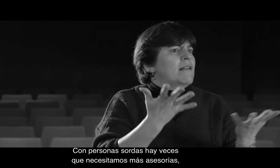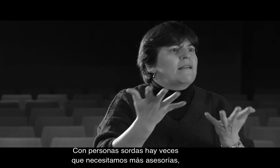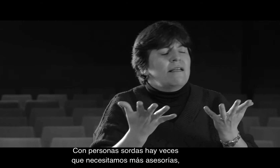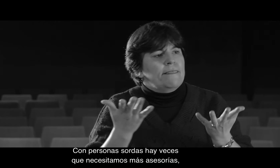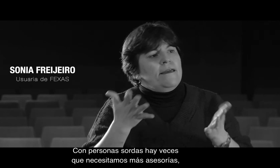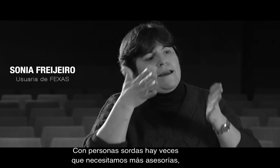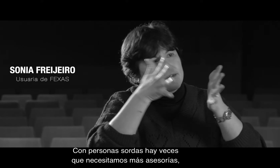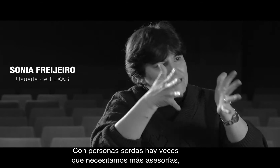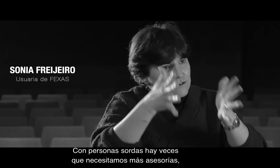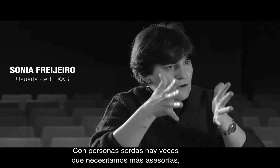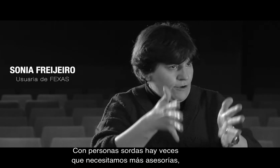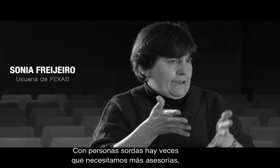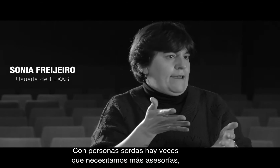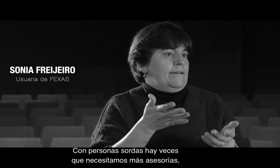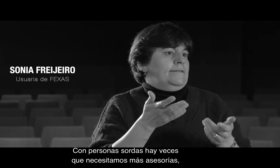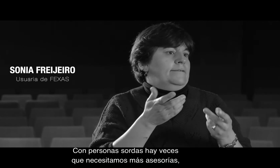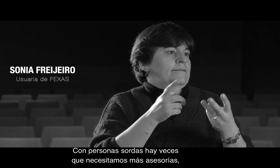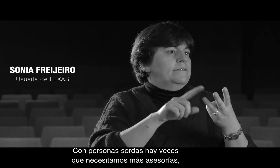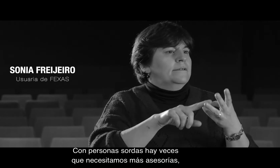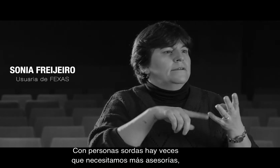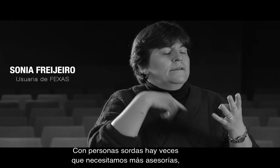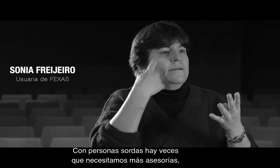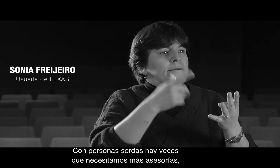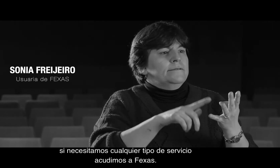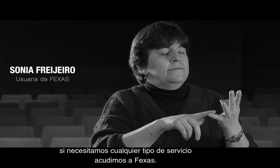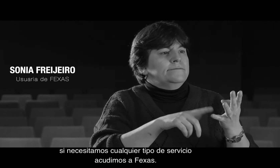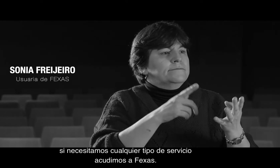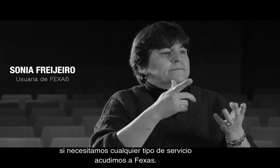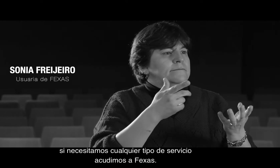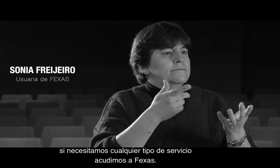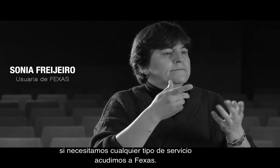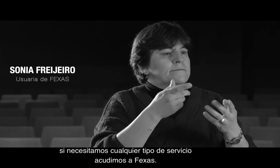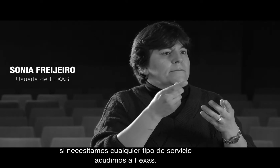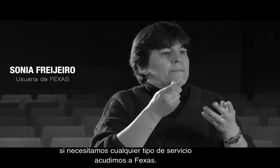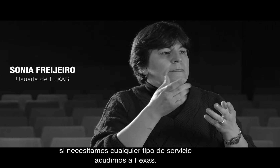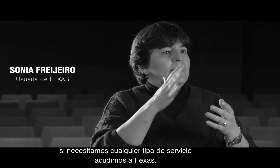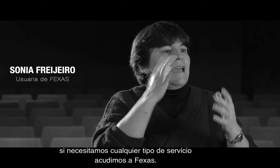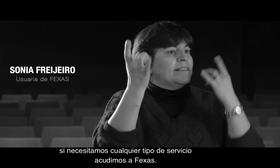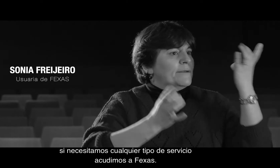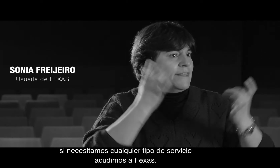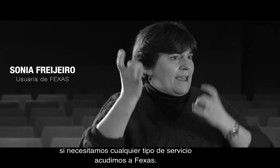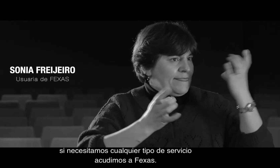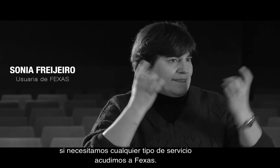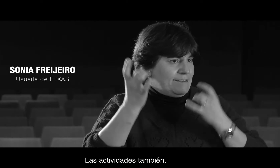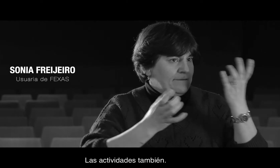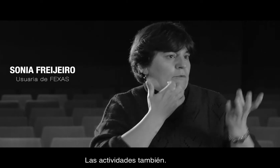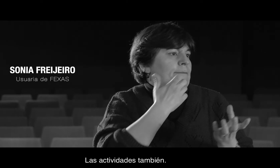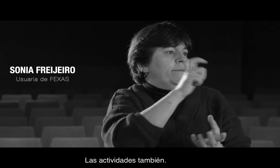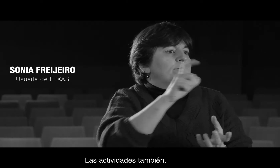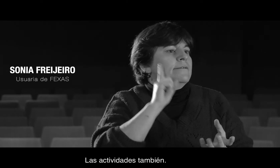con personas sordas hay veces que necesitamos más asesoría, necesitamos cualquier tipo de servicio, pues acudimos a FESA, las actividades